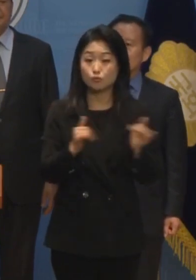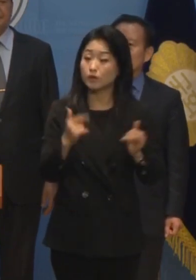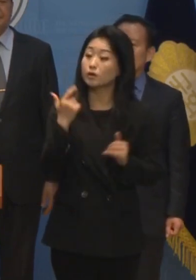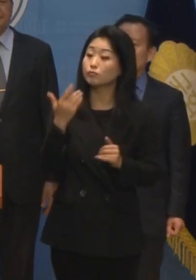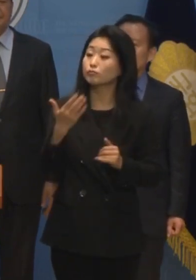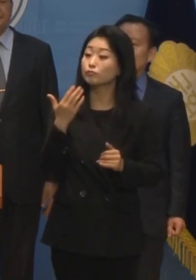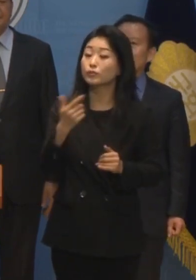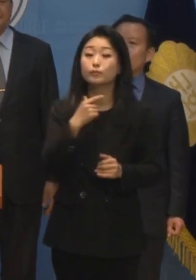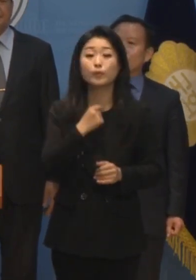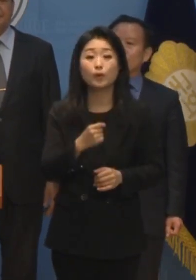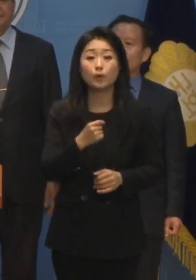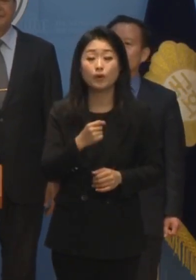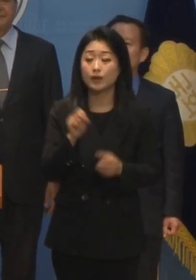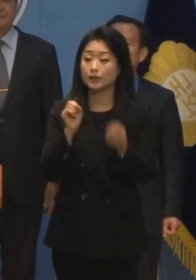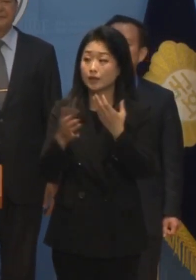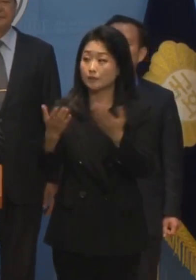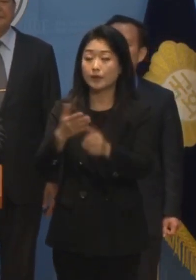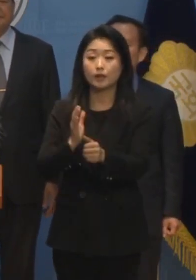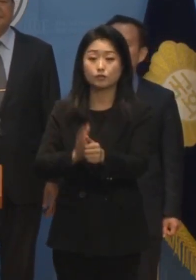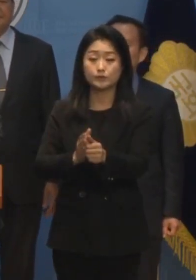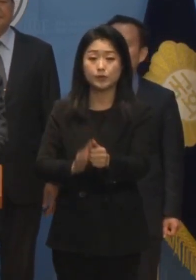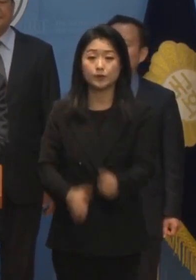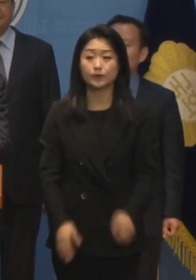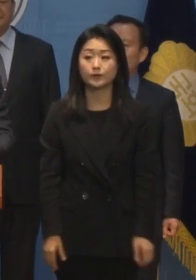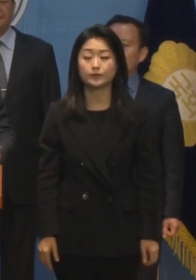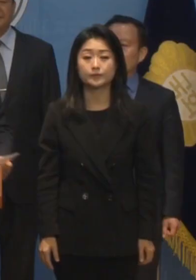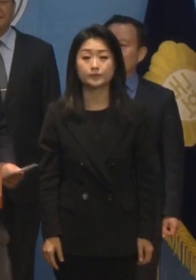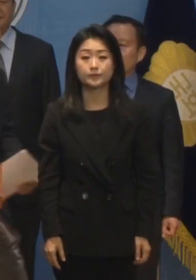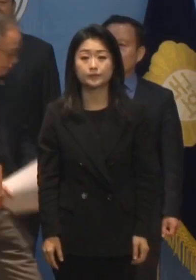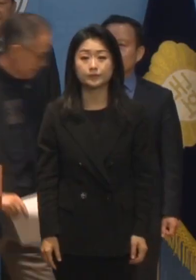있습니다. 답하십시오.